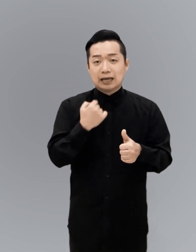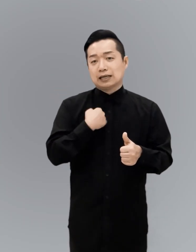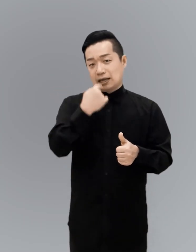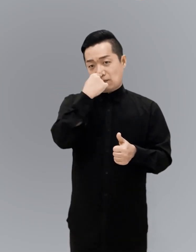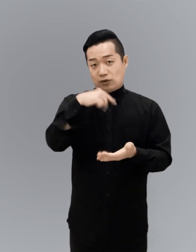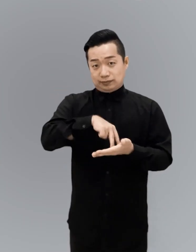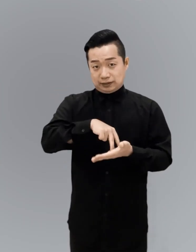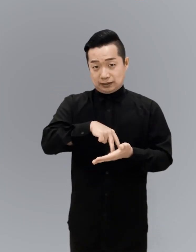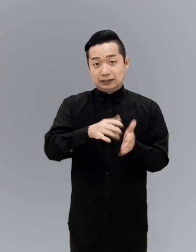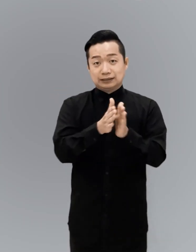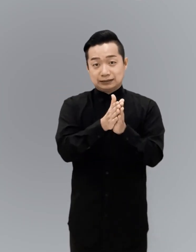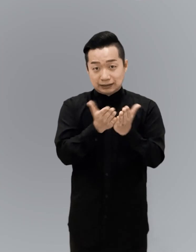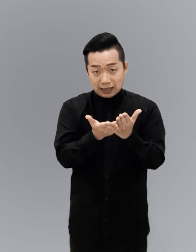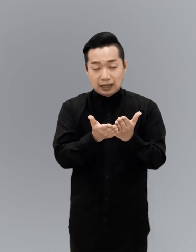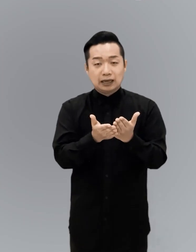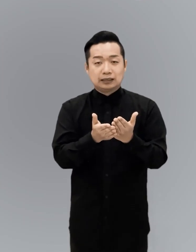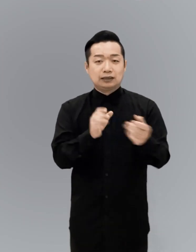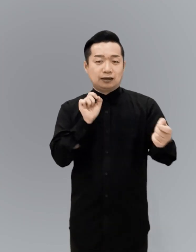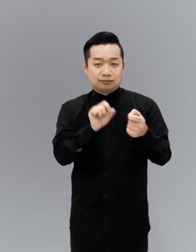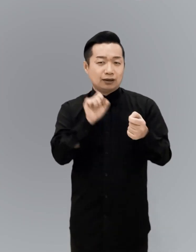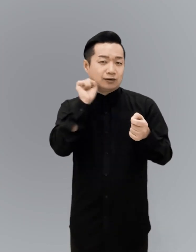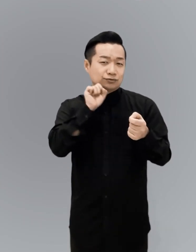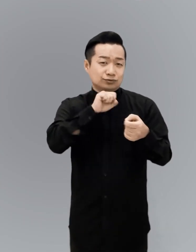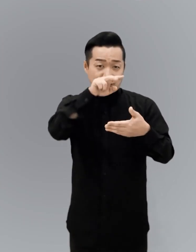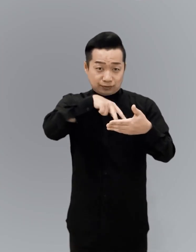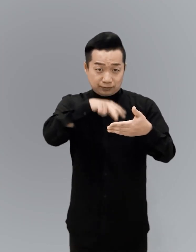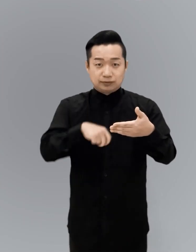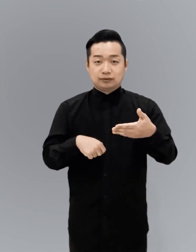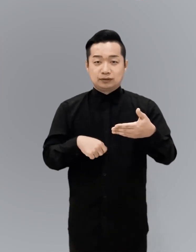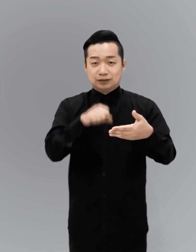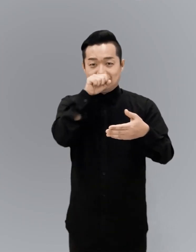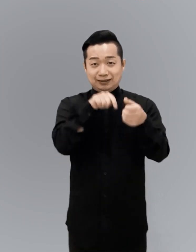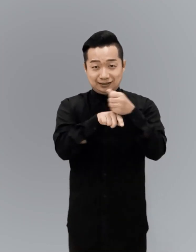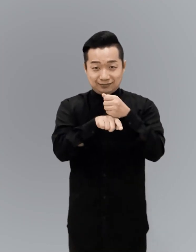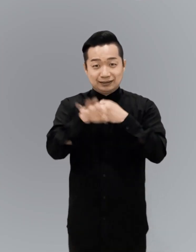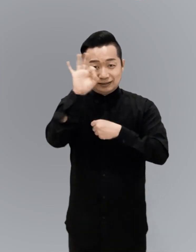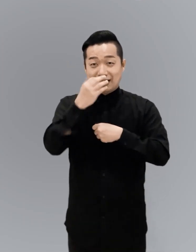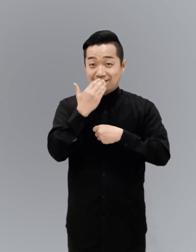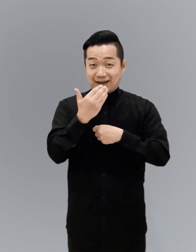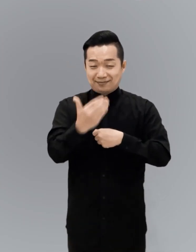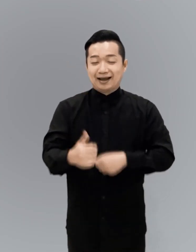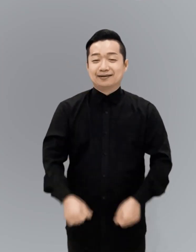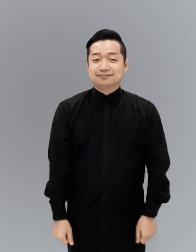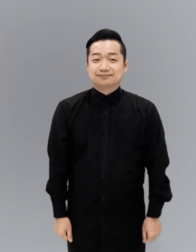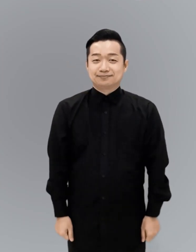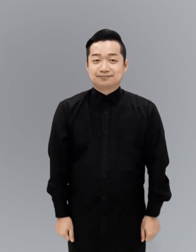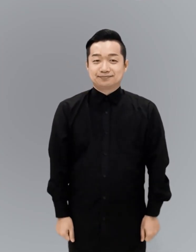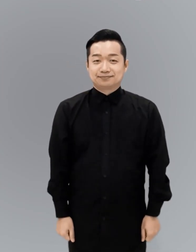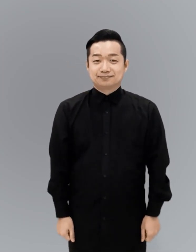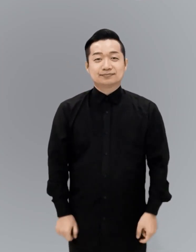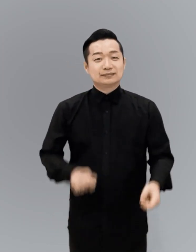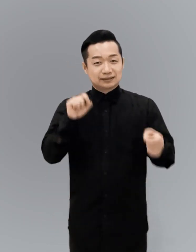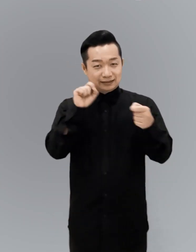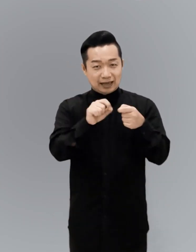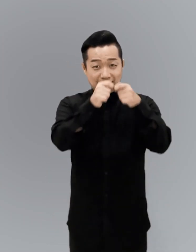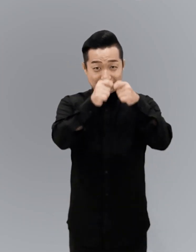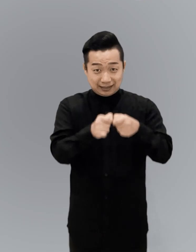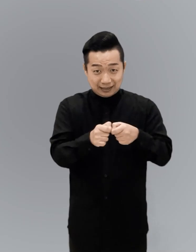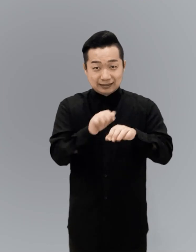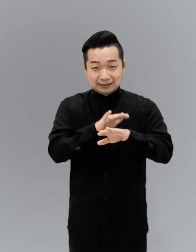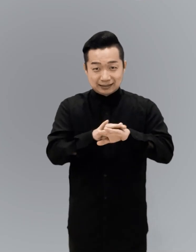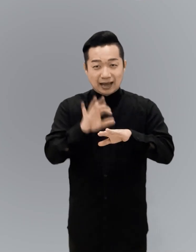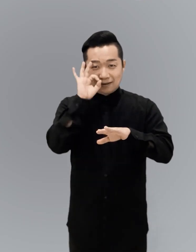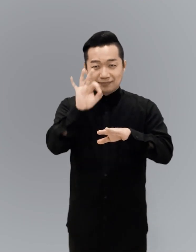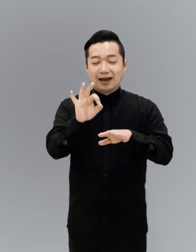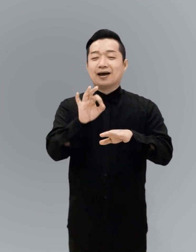나로서 그 책을 자주 가깝게 보시면 나름대로 의미를 찾으실 수 있을 것 같습니다. 그래서